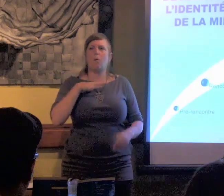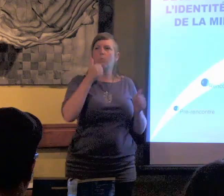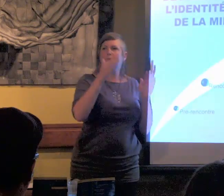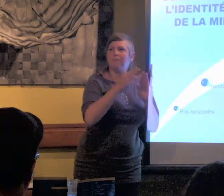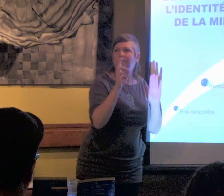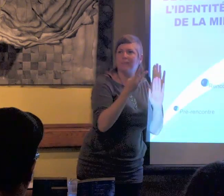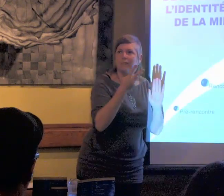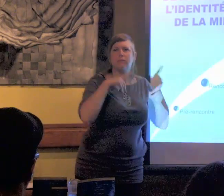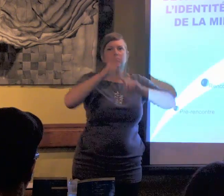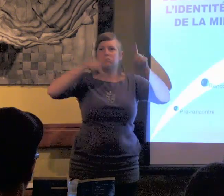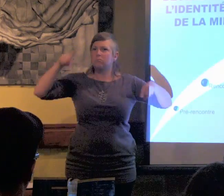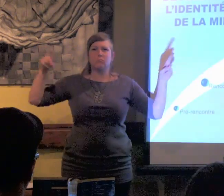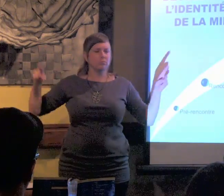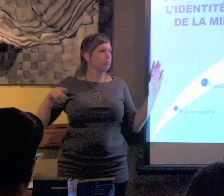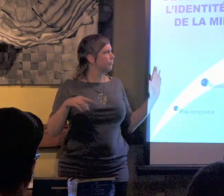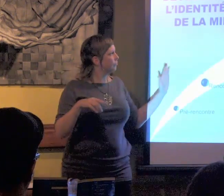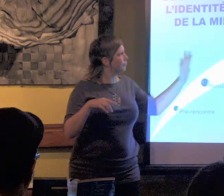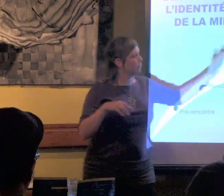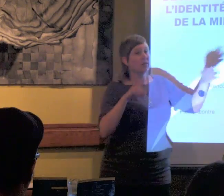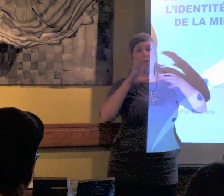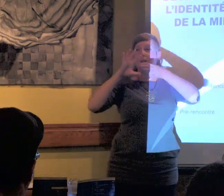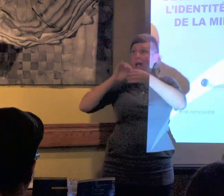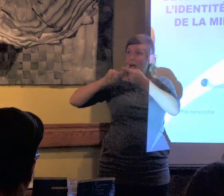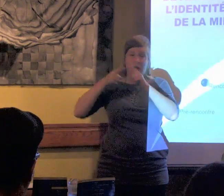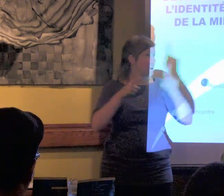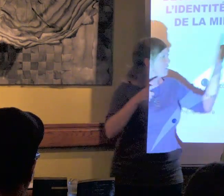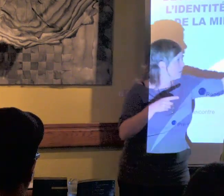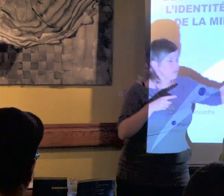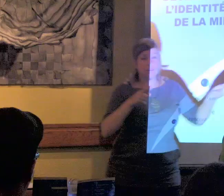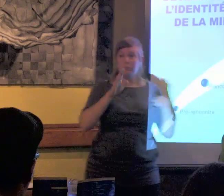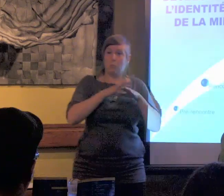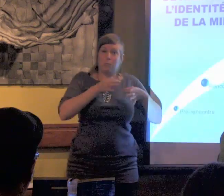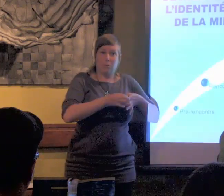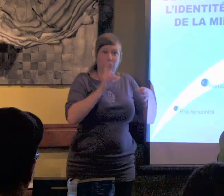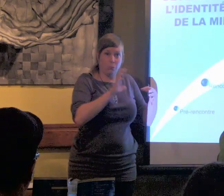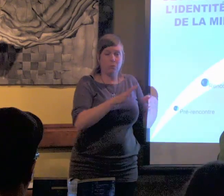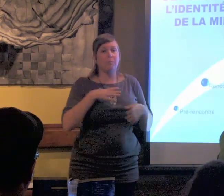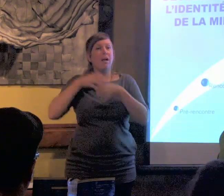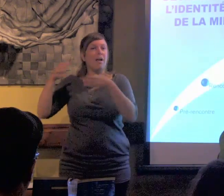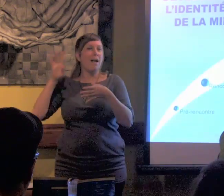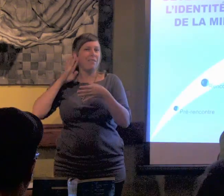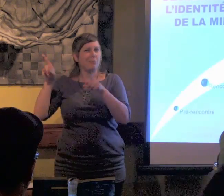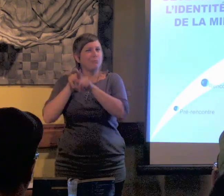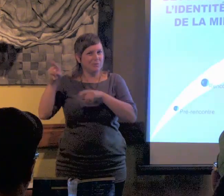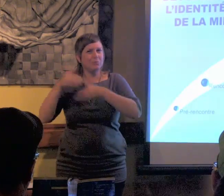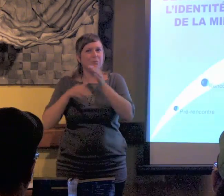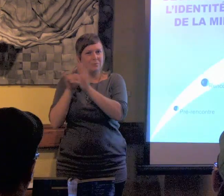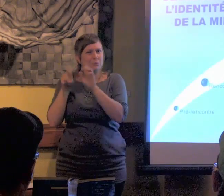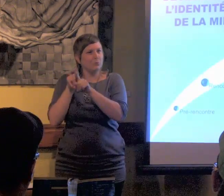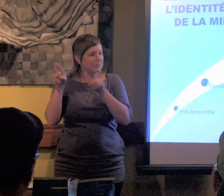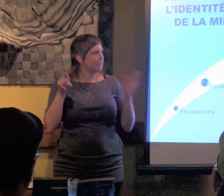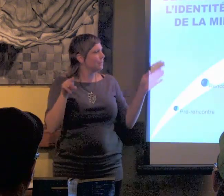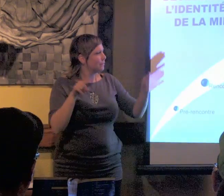ce lien-là. Des fois, les étapes sont plus longues ou moins longues selon la personne aussi. Donc, chez